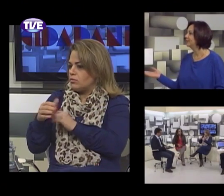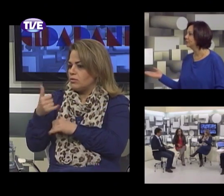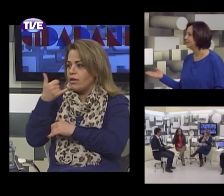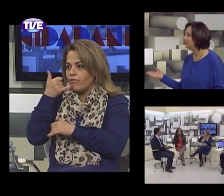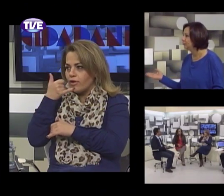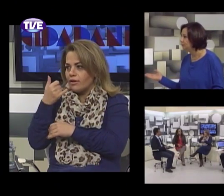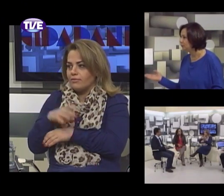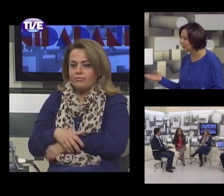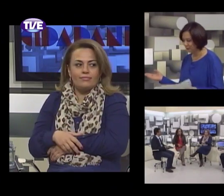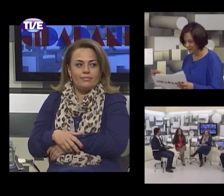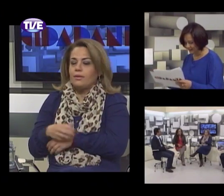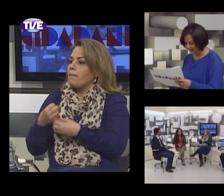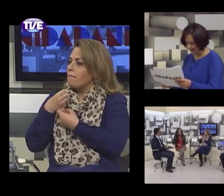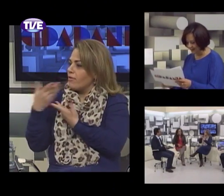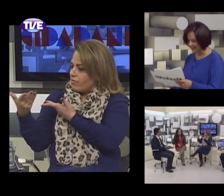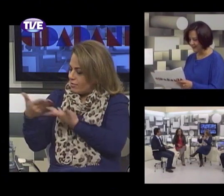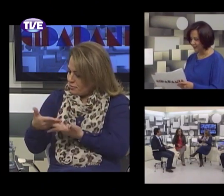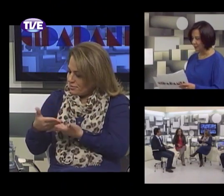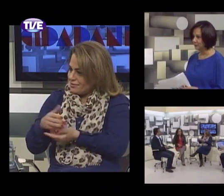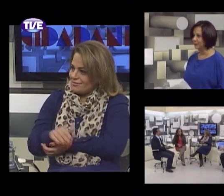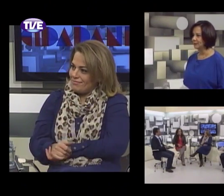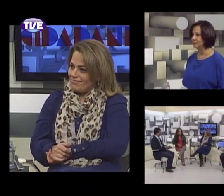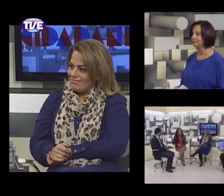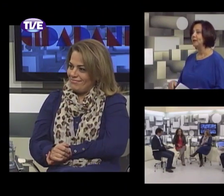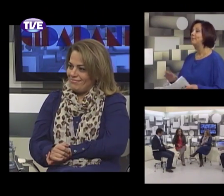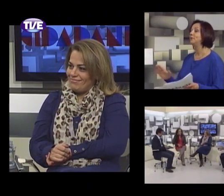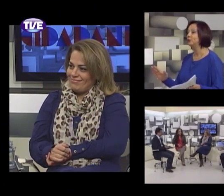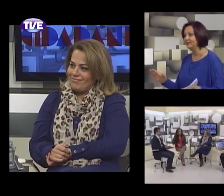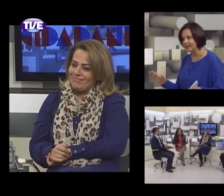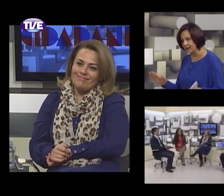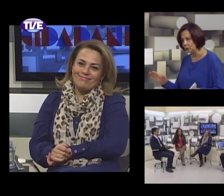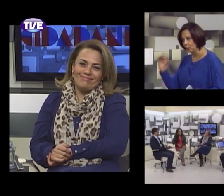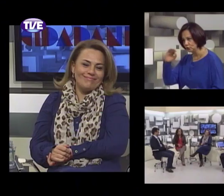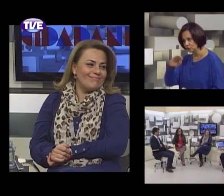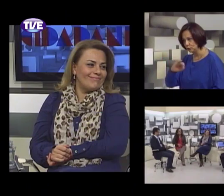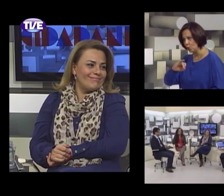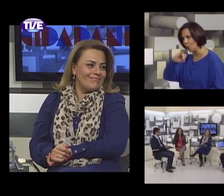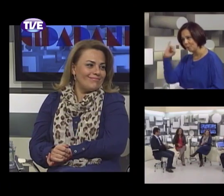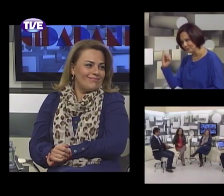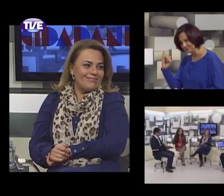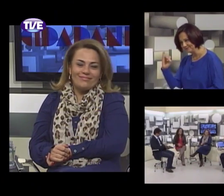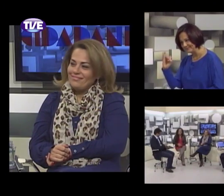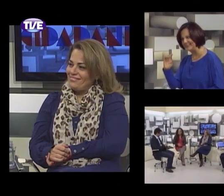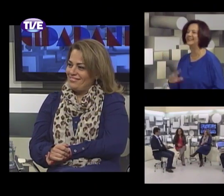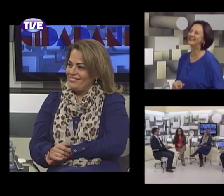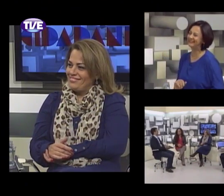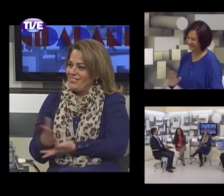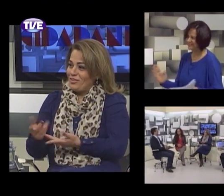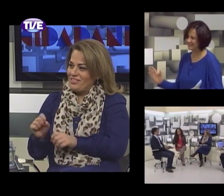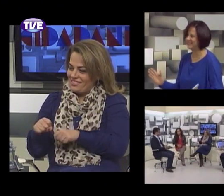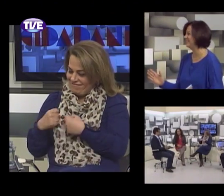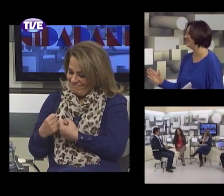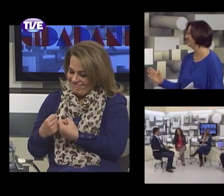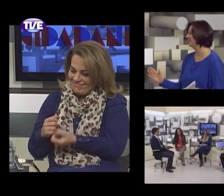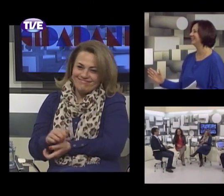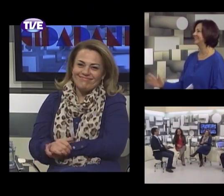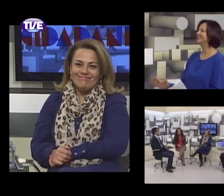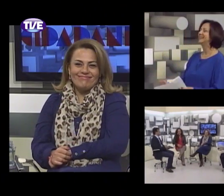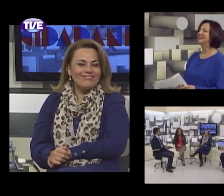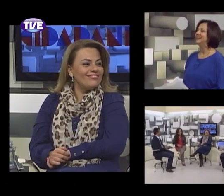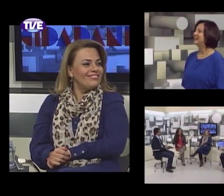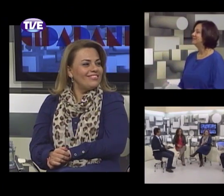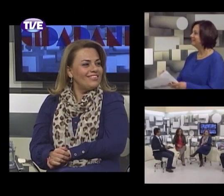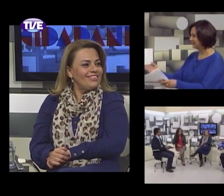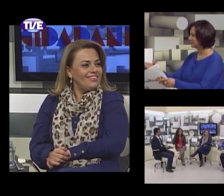3230-1530. Boa noite, sejam bem-vindos aqui ao programa. Me esforcei hoje no... Me esforcei um